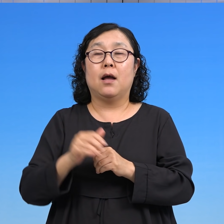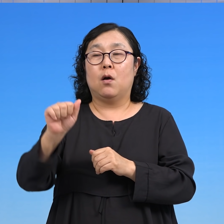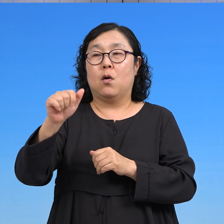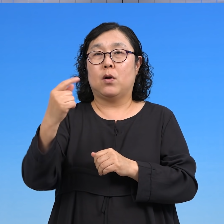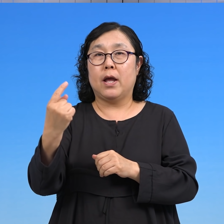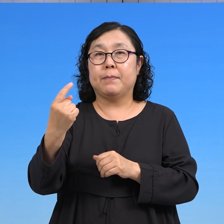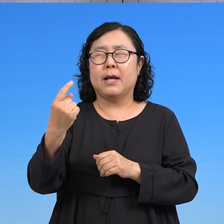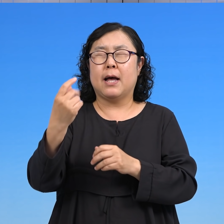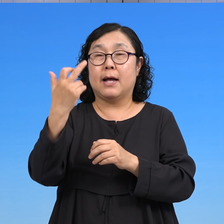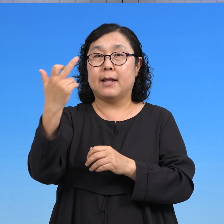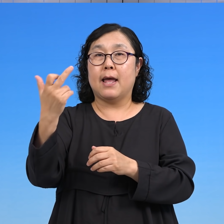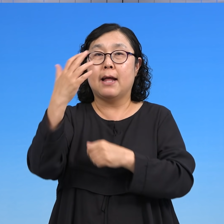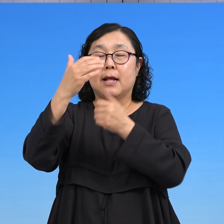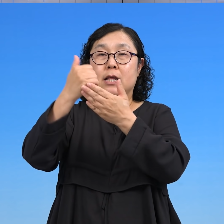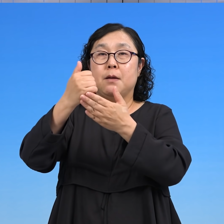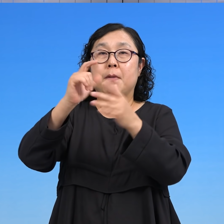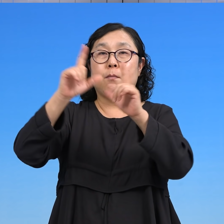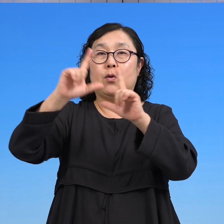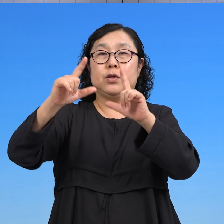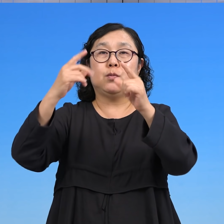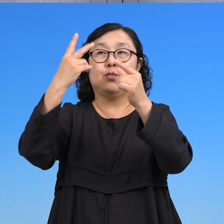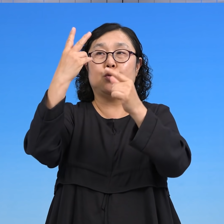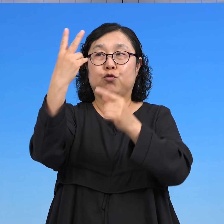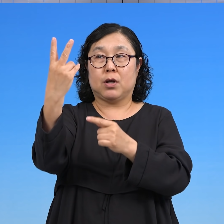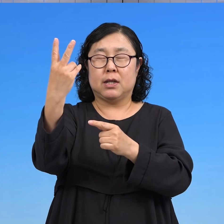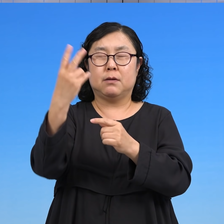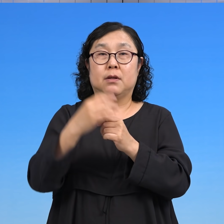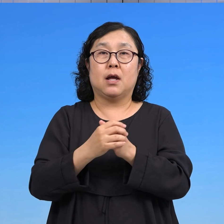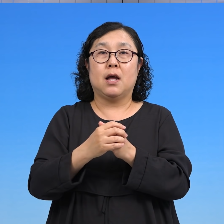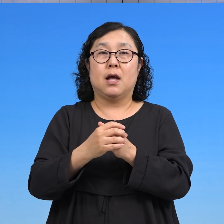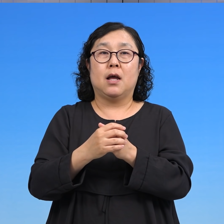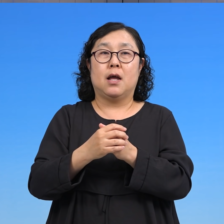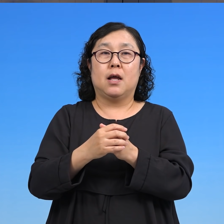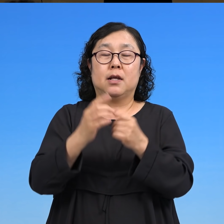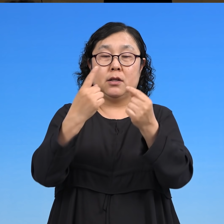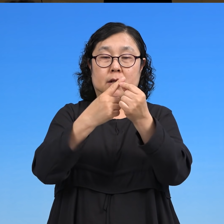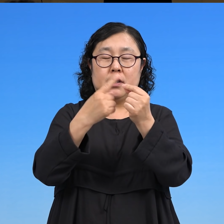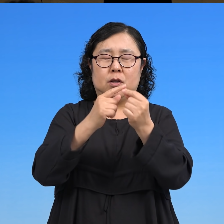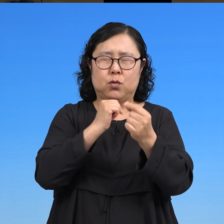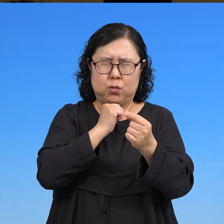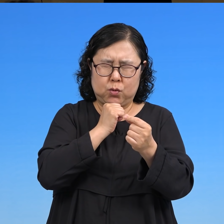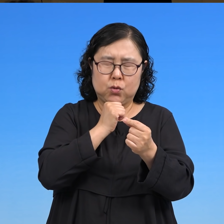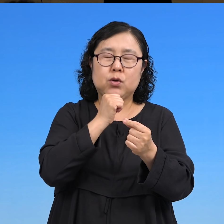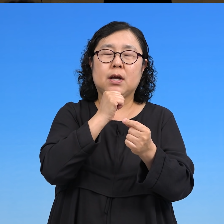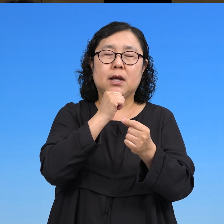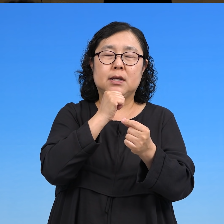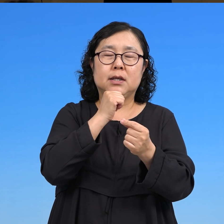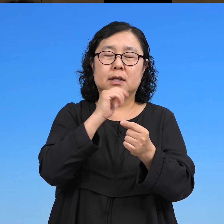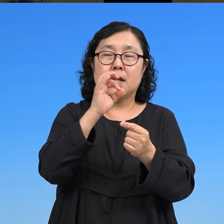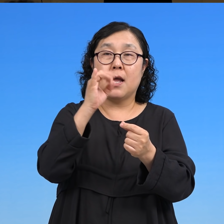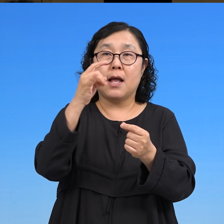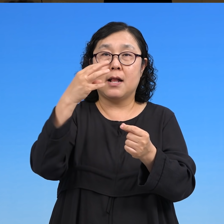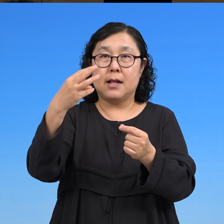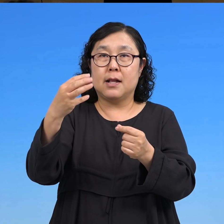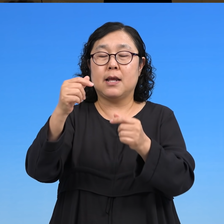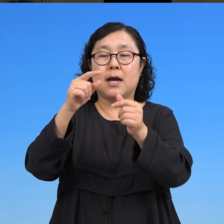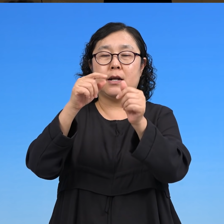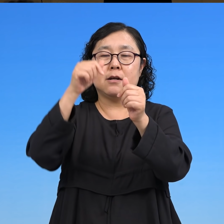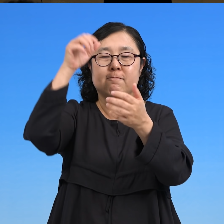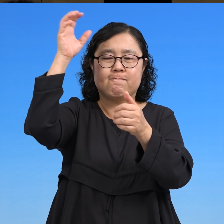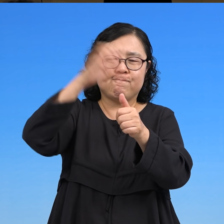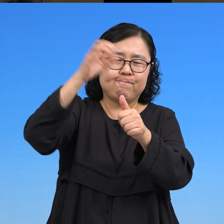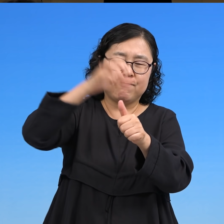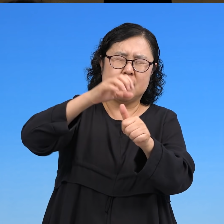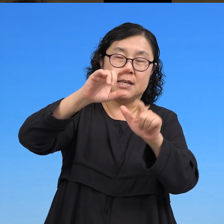첫째로요, 호렙산에 임하신 하나님의 모습은 두 가지인데, 첫째가 뭐냐? 초라해진 엘리야를 꾸짖지 않고